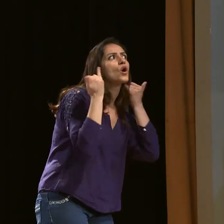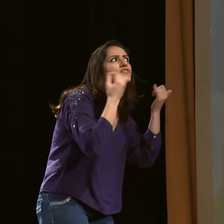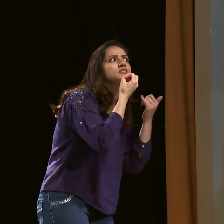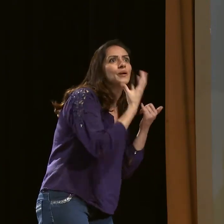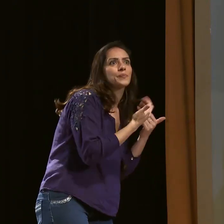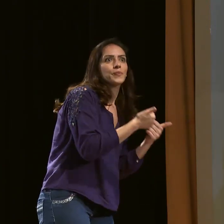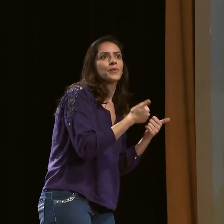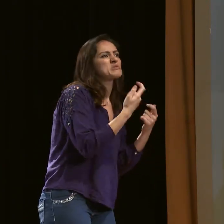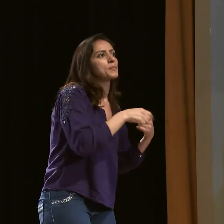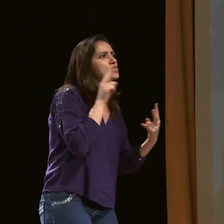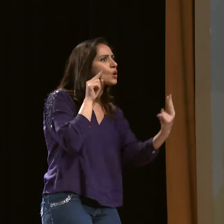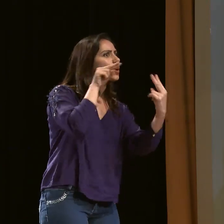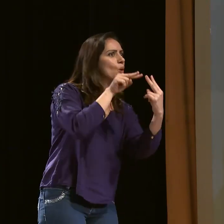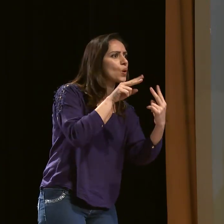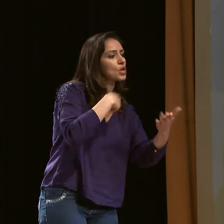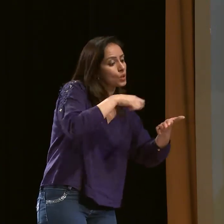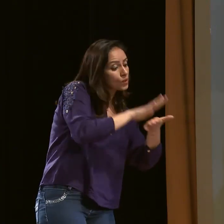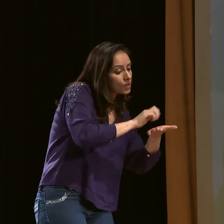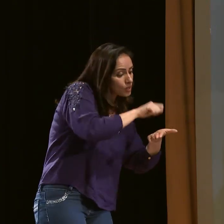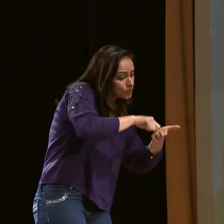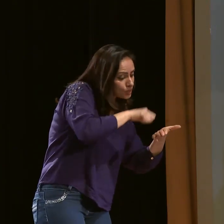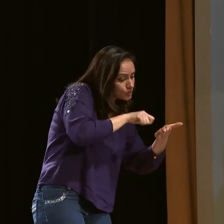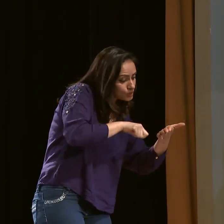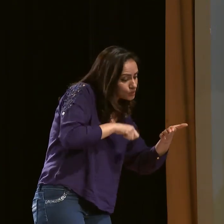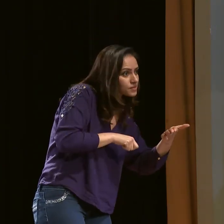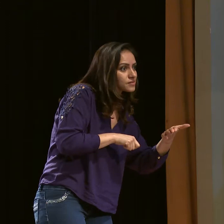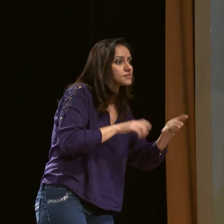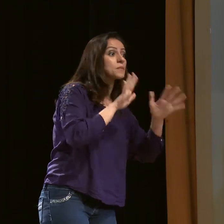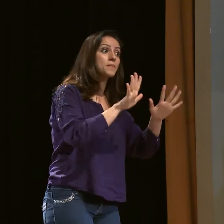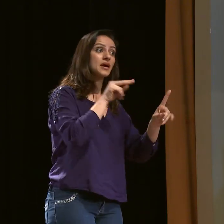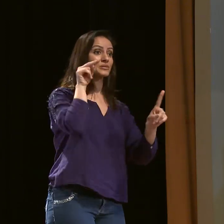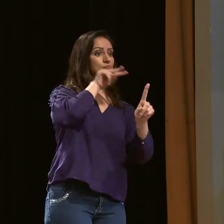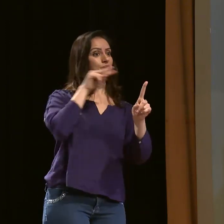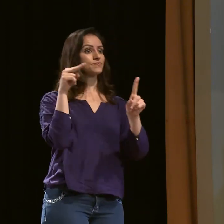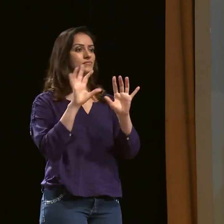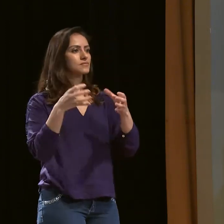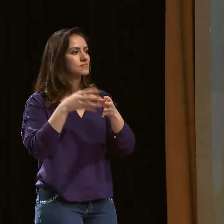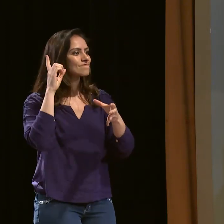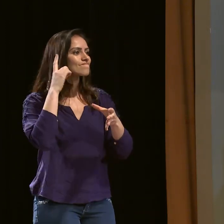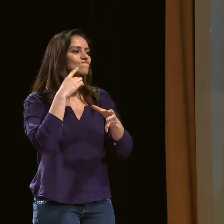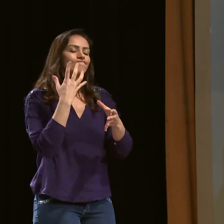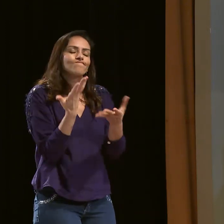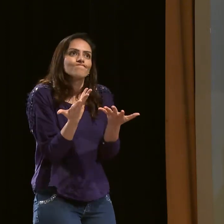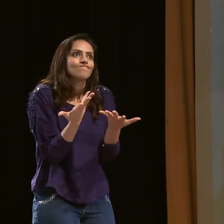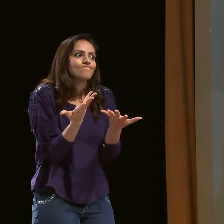bem, a gente está ouvindo, está sendo bom, não preciso olhar, eu estou anotando, sim. Mas, pelo ponto de vista dos